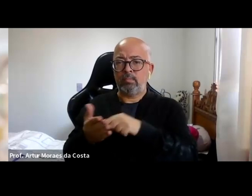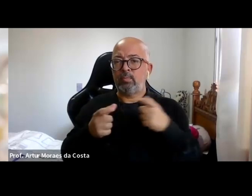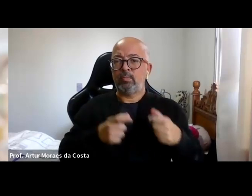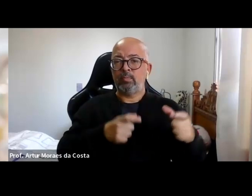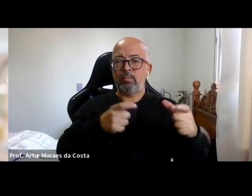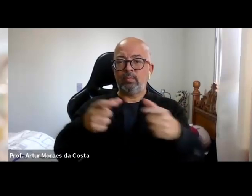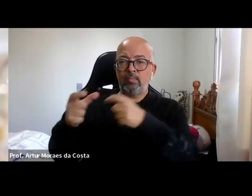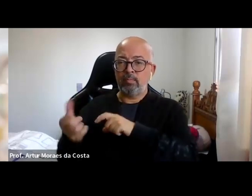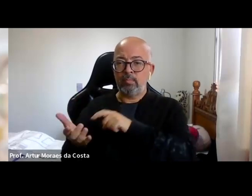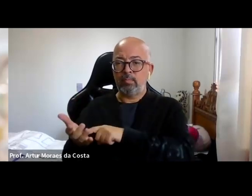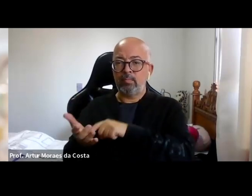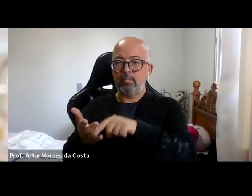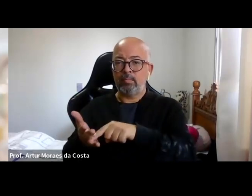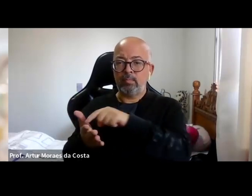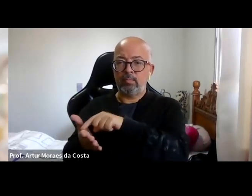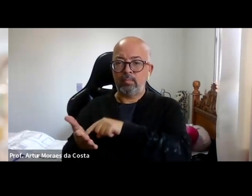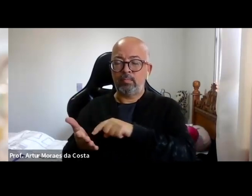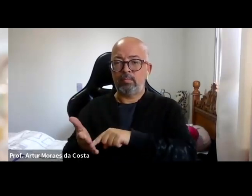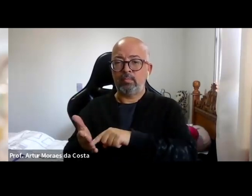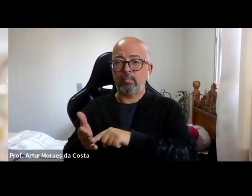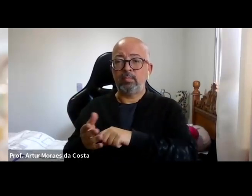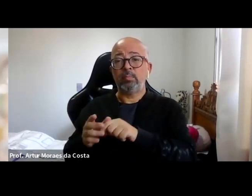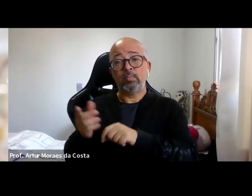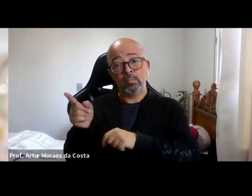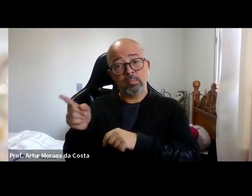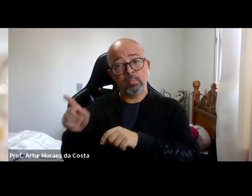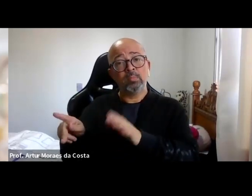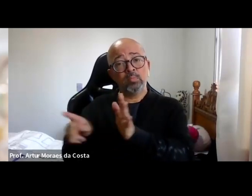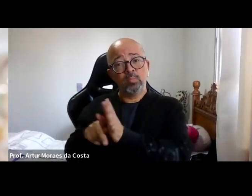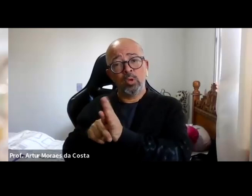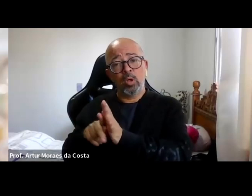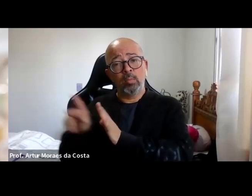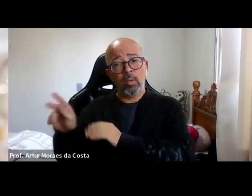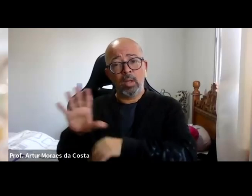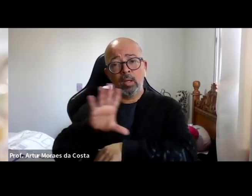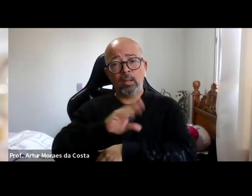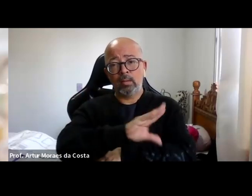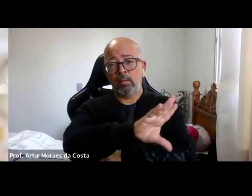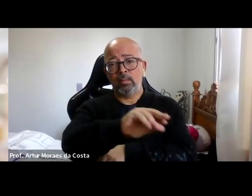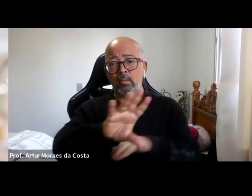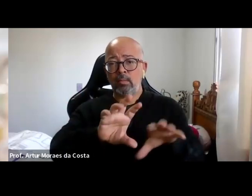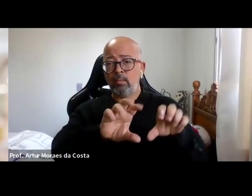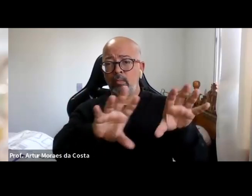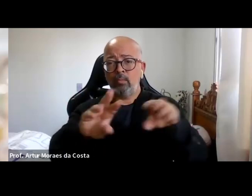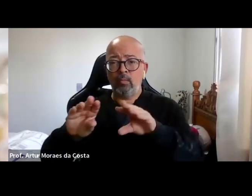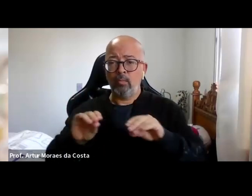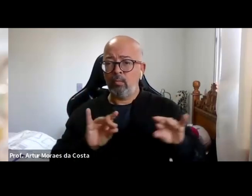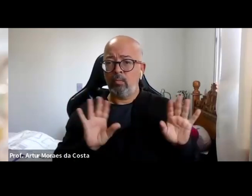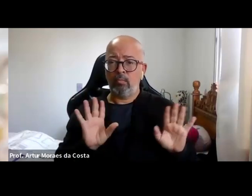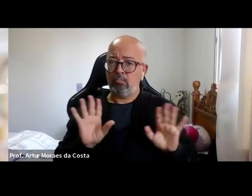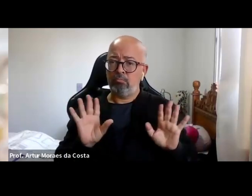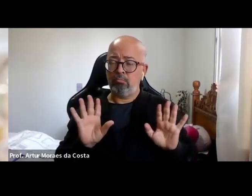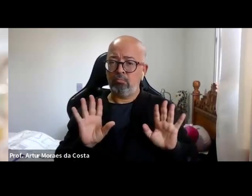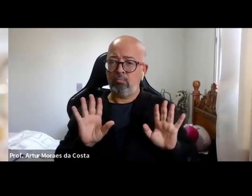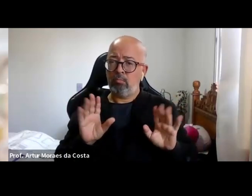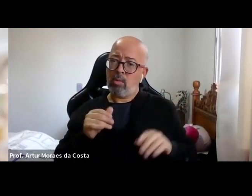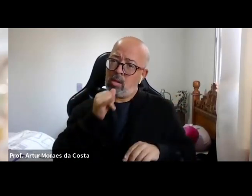tocar las cosas es fundamental no siempre es posible en los museos por ejemplo no es posible cuando estoy yo